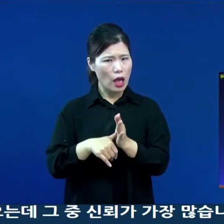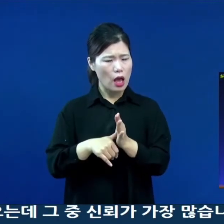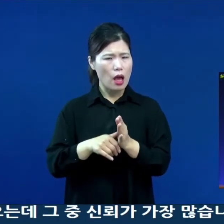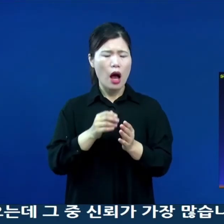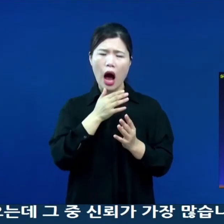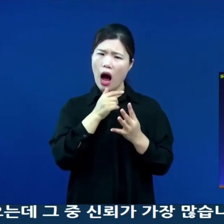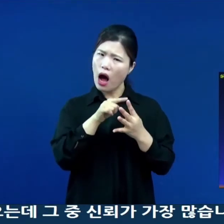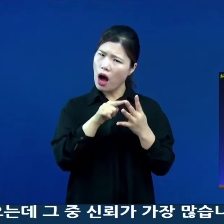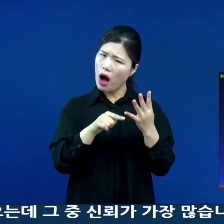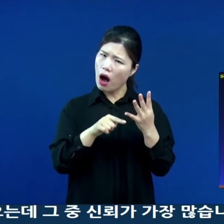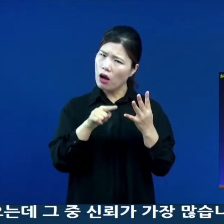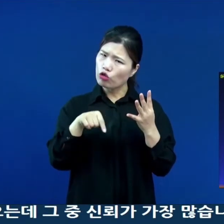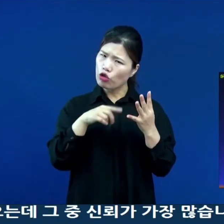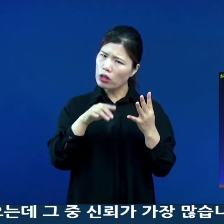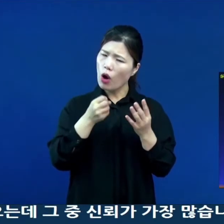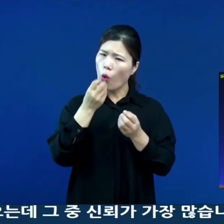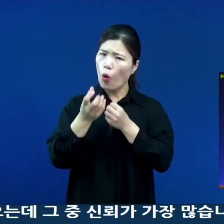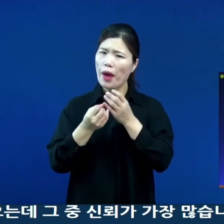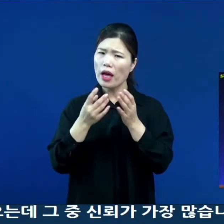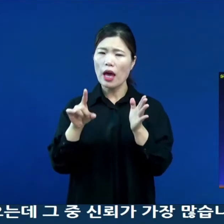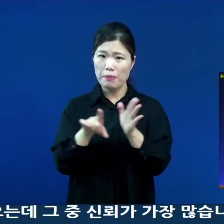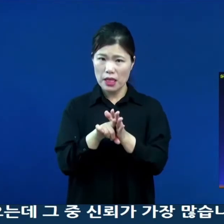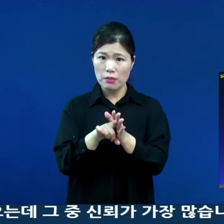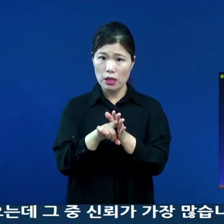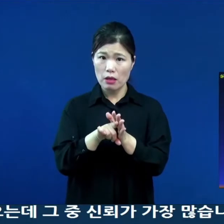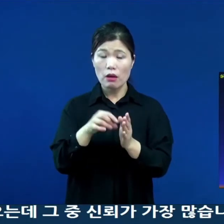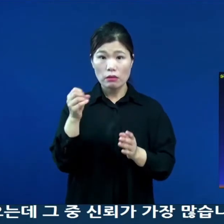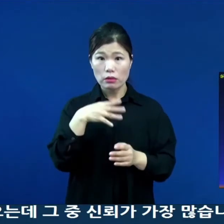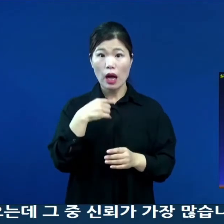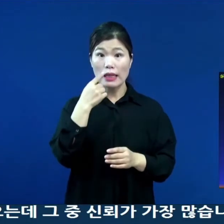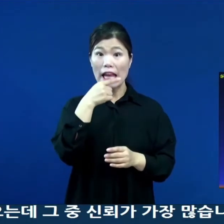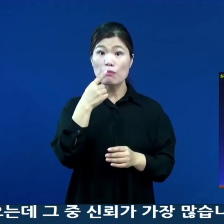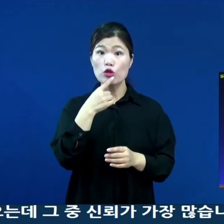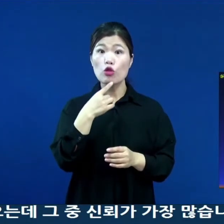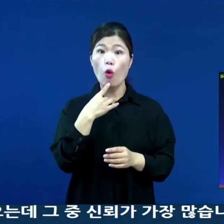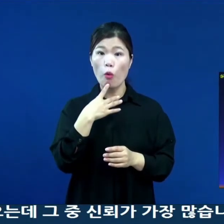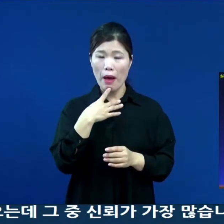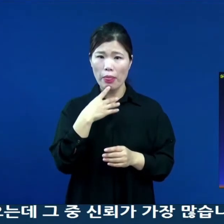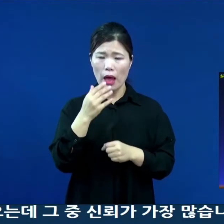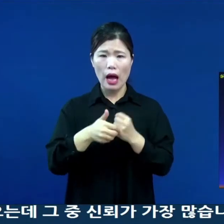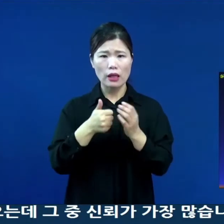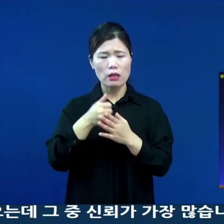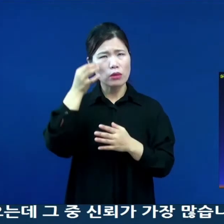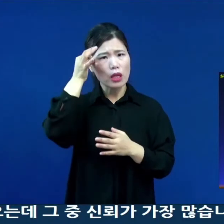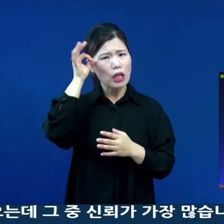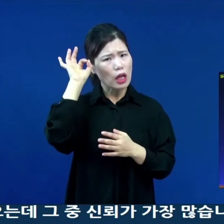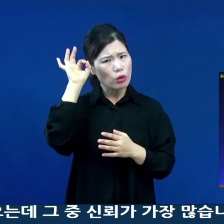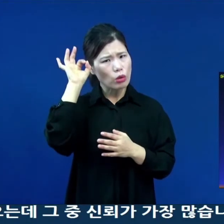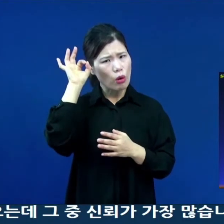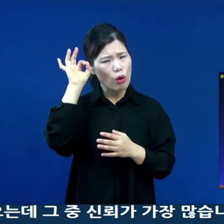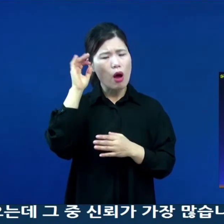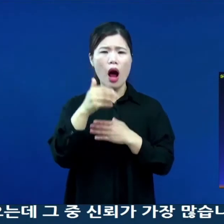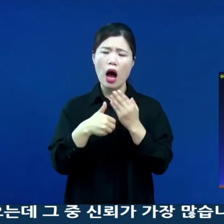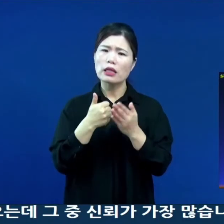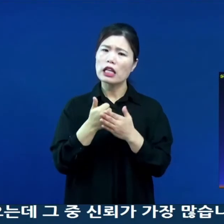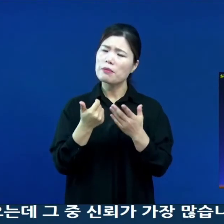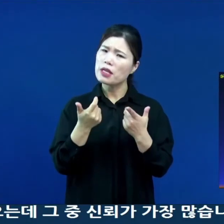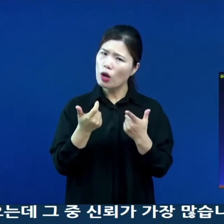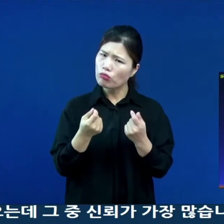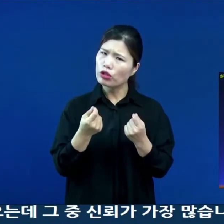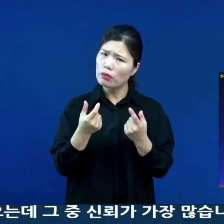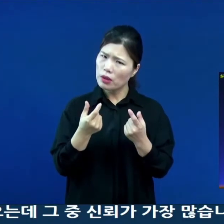믿음이 단순히 우리가 내 입술로 하나님을 깨달아서 하나님 이런 분입니다